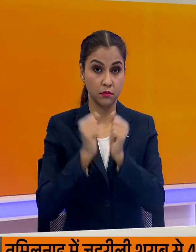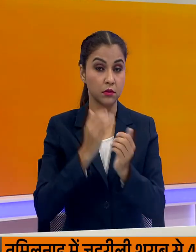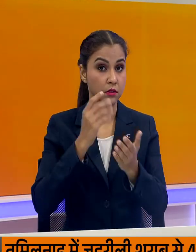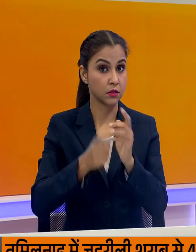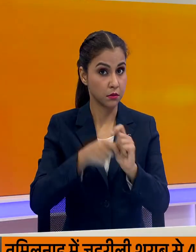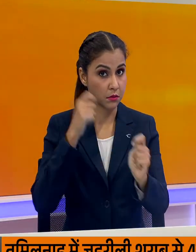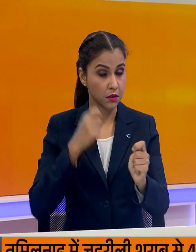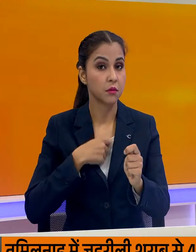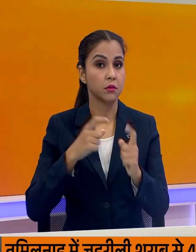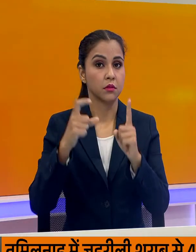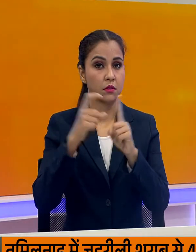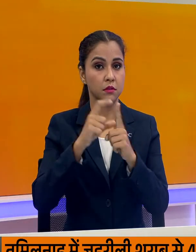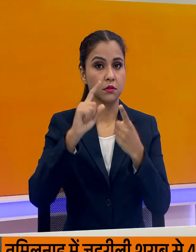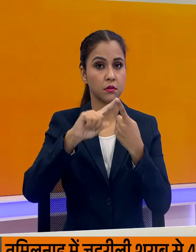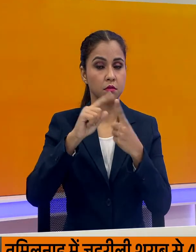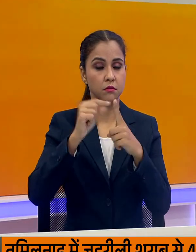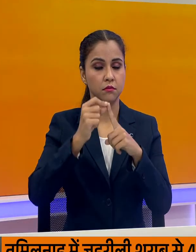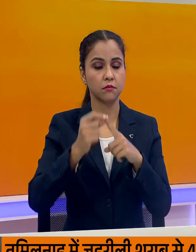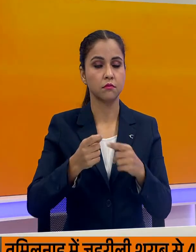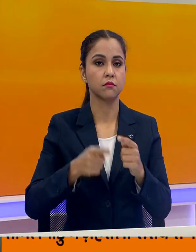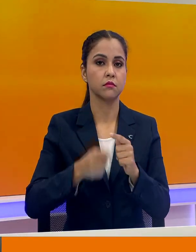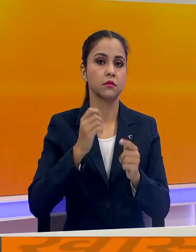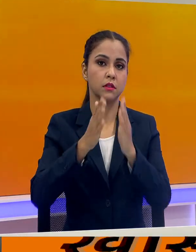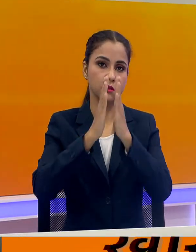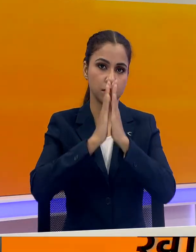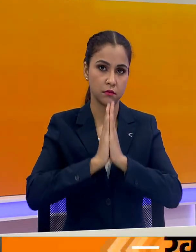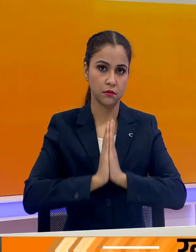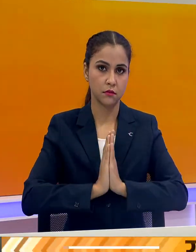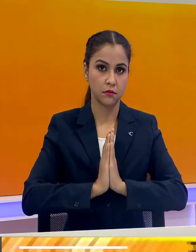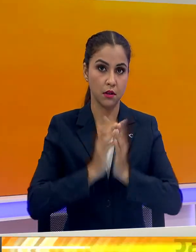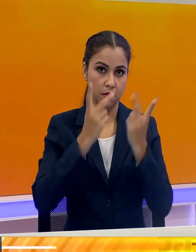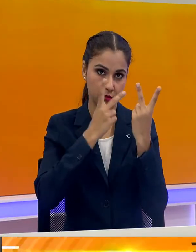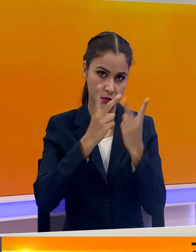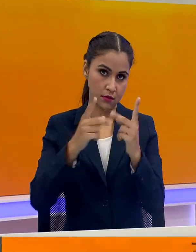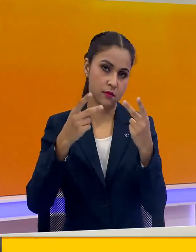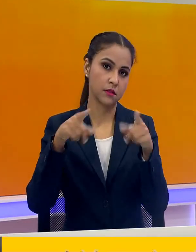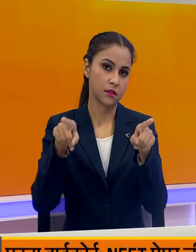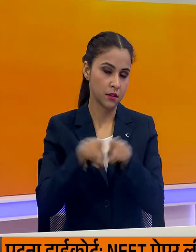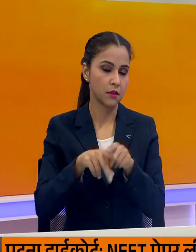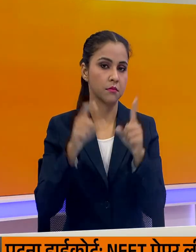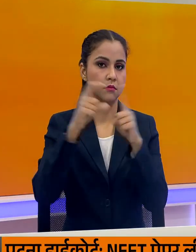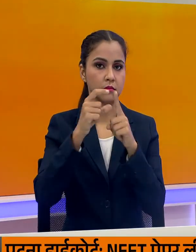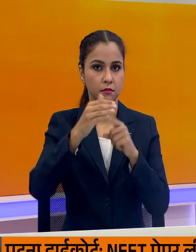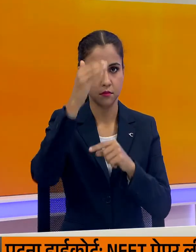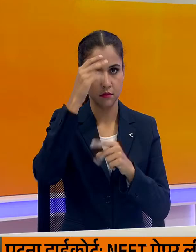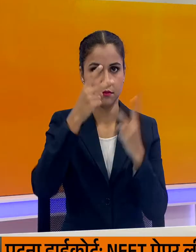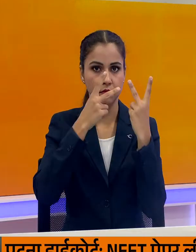सहयोगी दीपाली को अब अनुमति दें। नमस्कार, आप देखते रहिए DD न्यूज़।